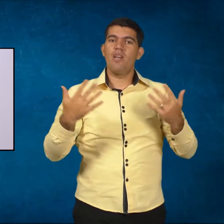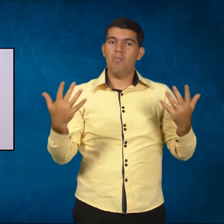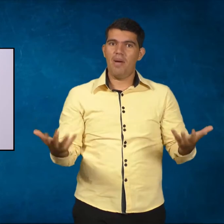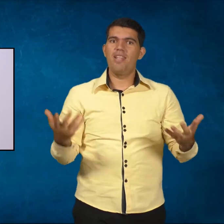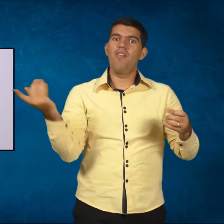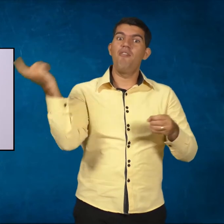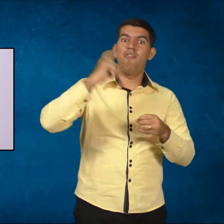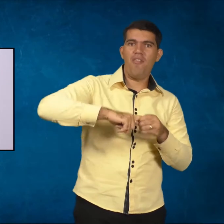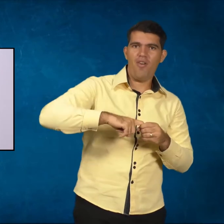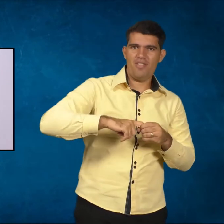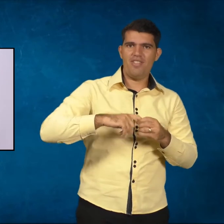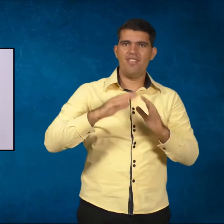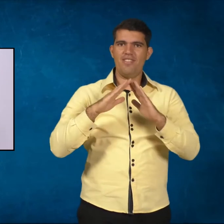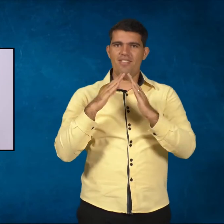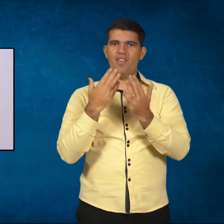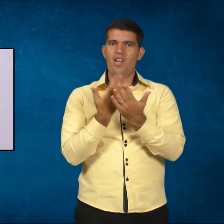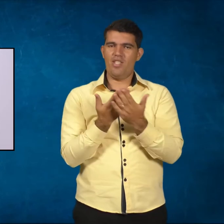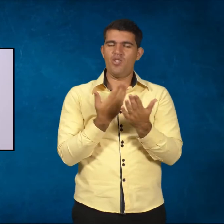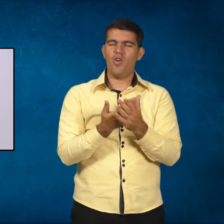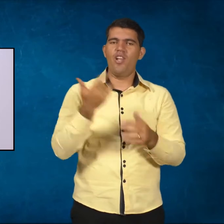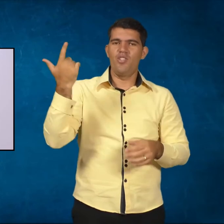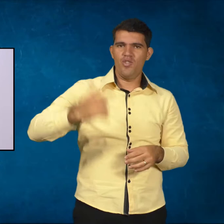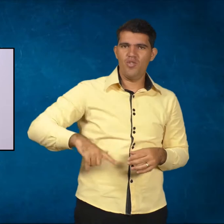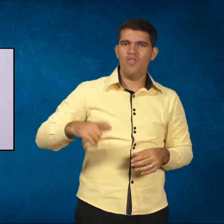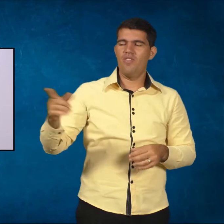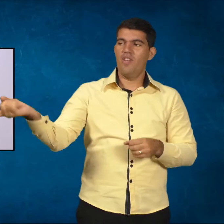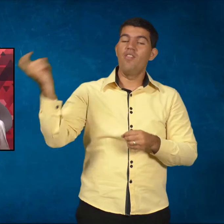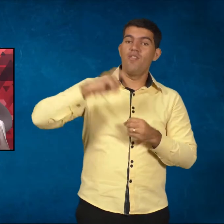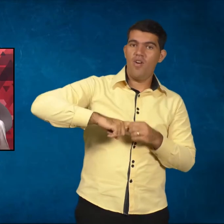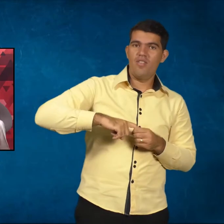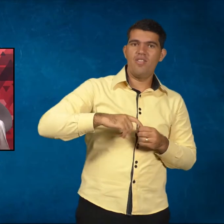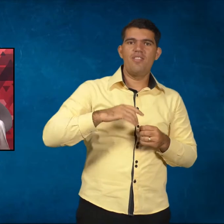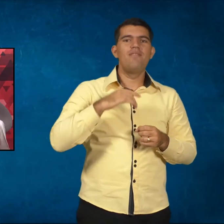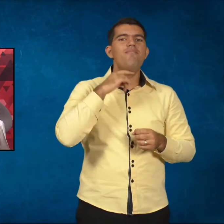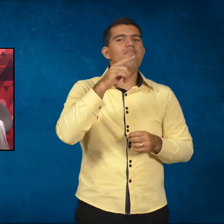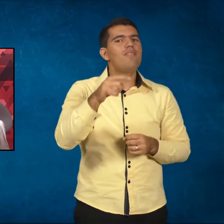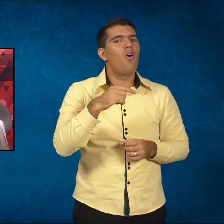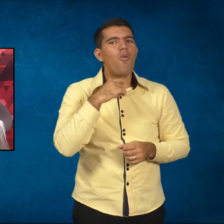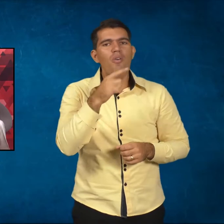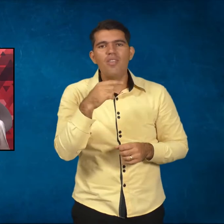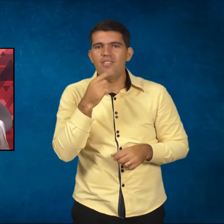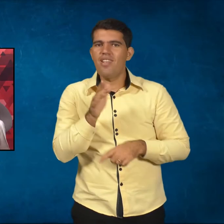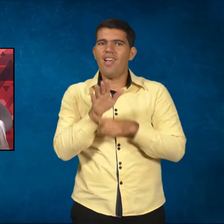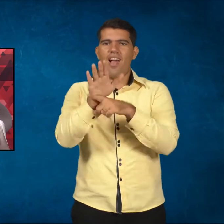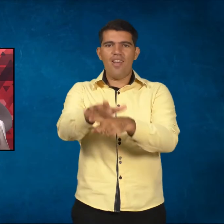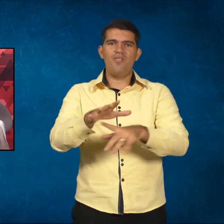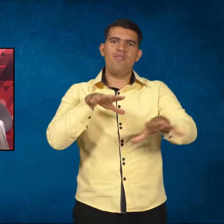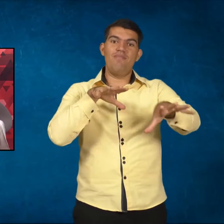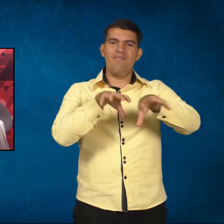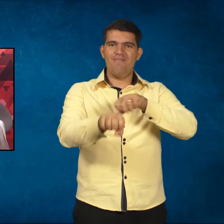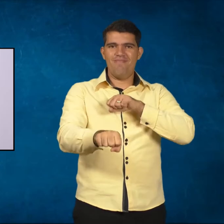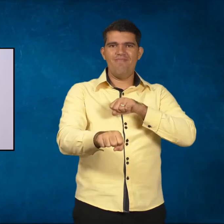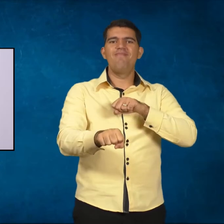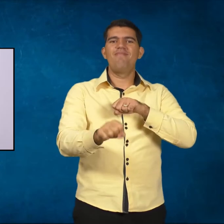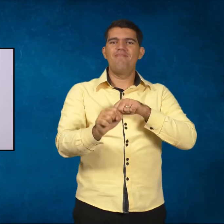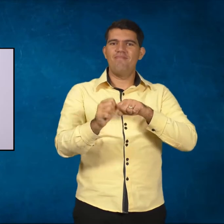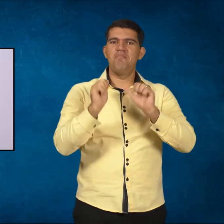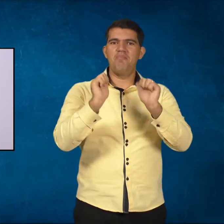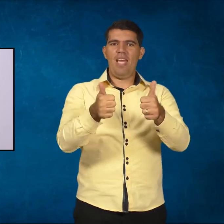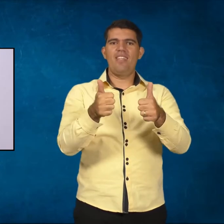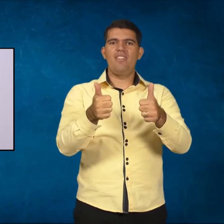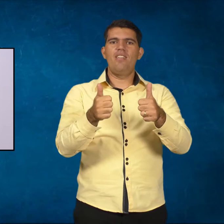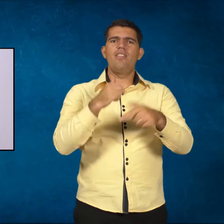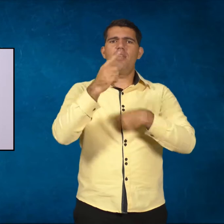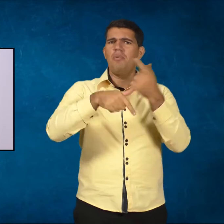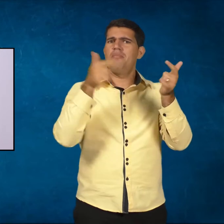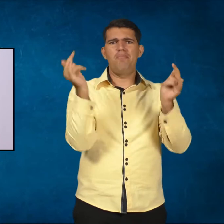essa segunda vez essa escola da segunda chance ainda não consegue fazer com que ele conclua com esses muitas vezes